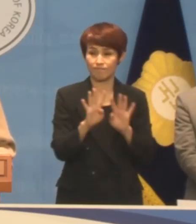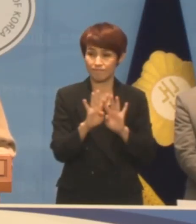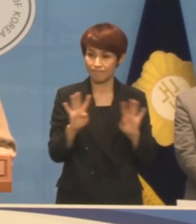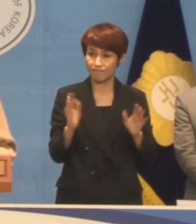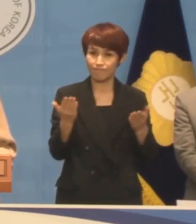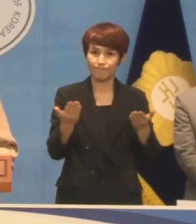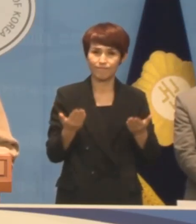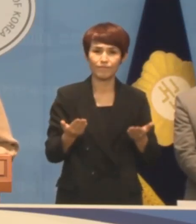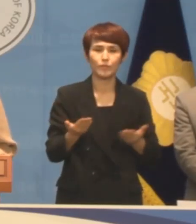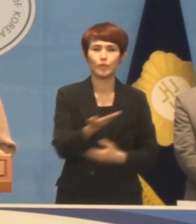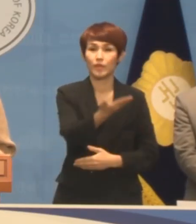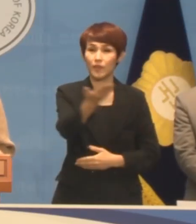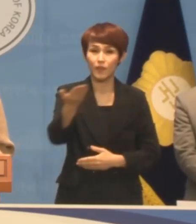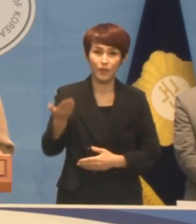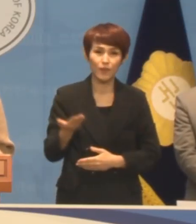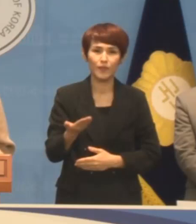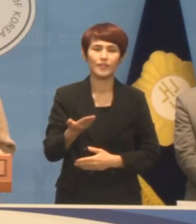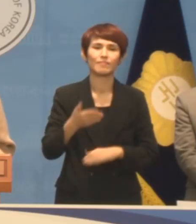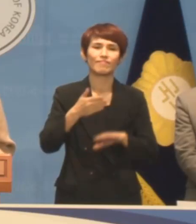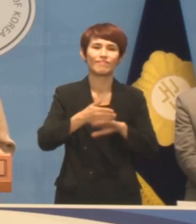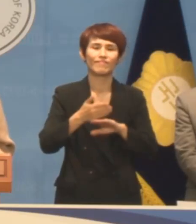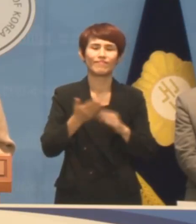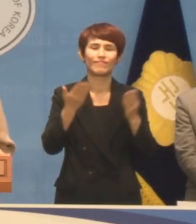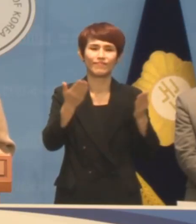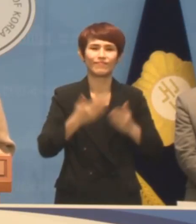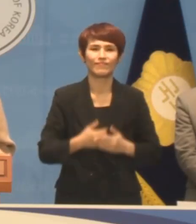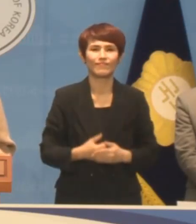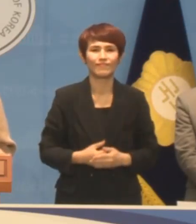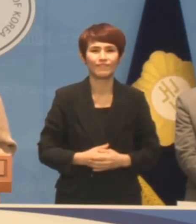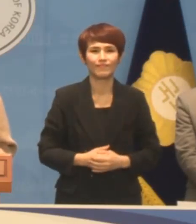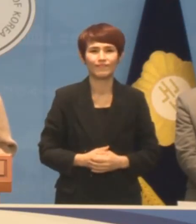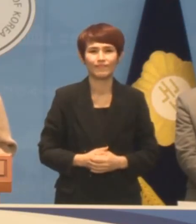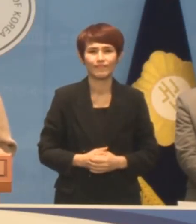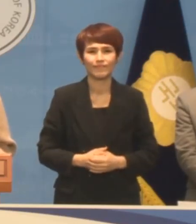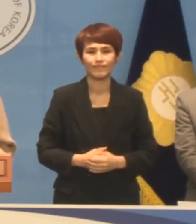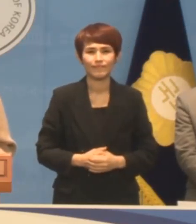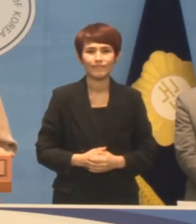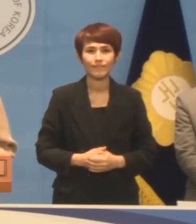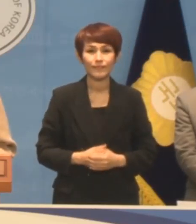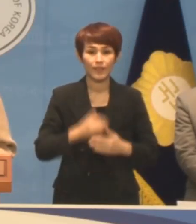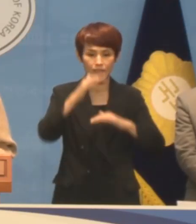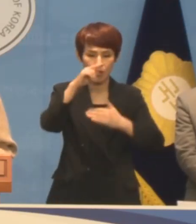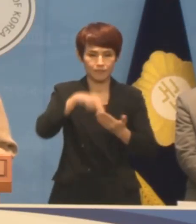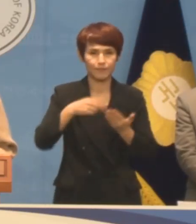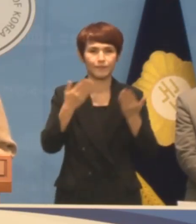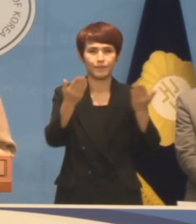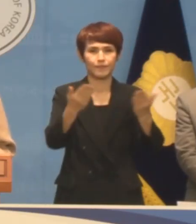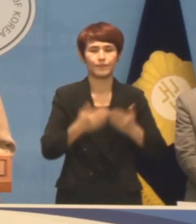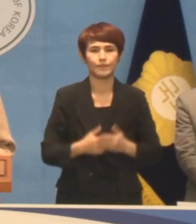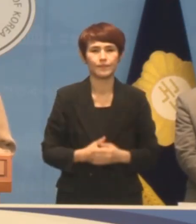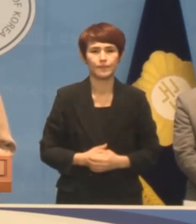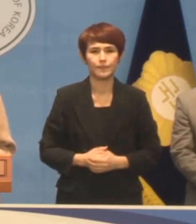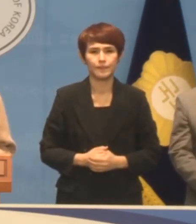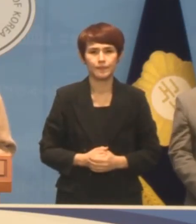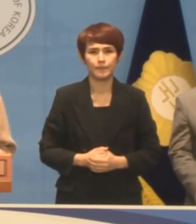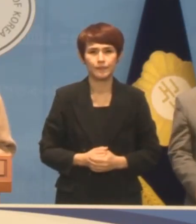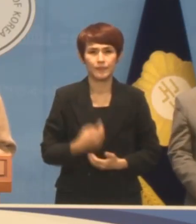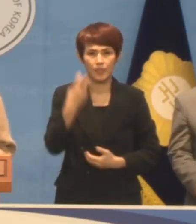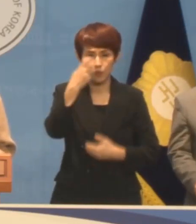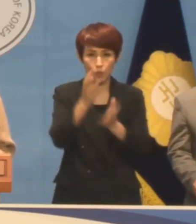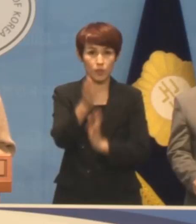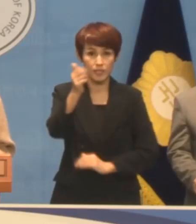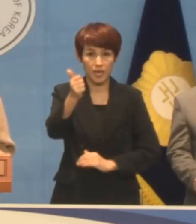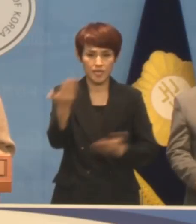자리해주신 언론인 여러분, 기자 여러분께 감사하다는 인사 말씀 드리겠습니다. 기자회견문 낭독하도록 하겠습니다.